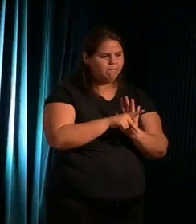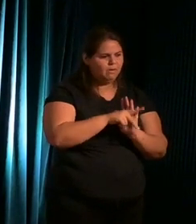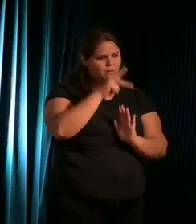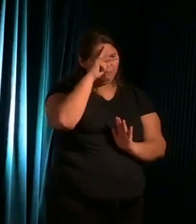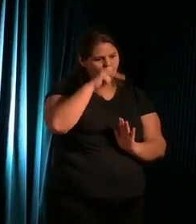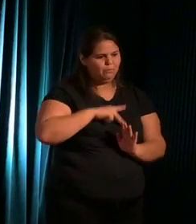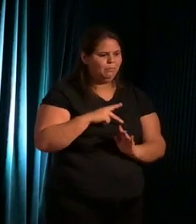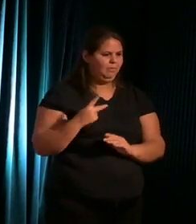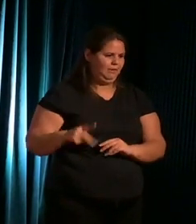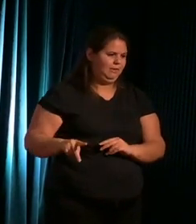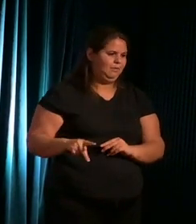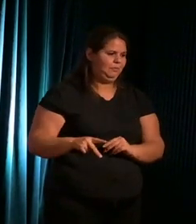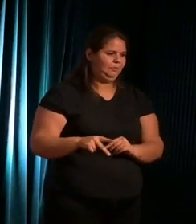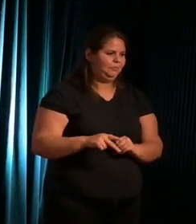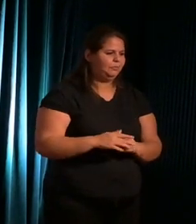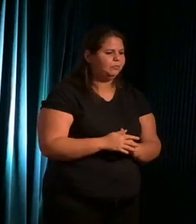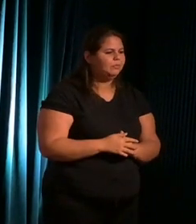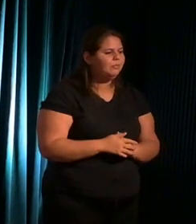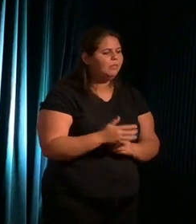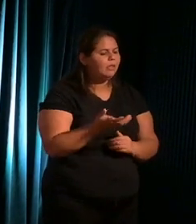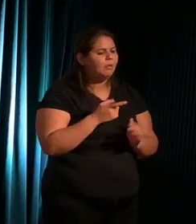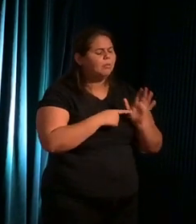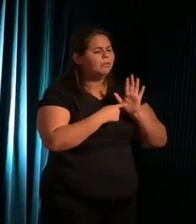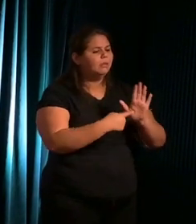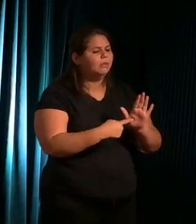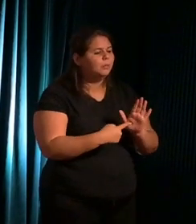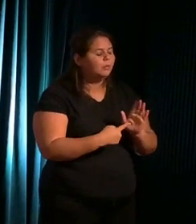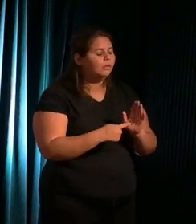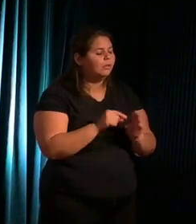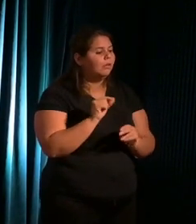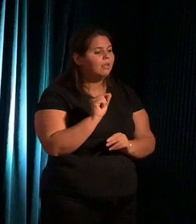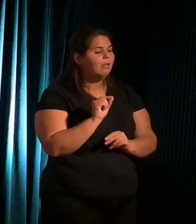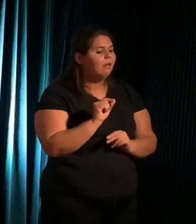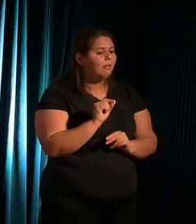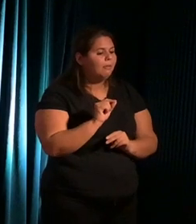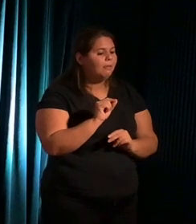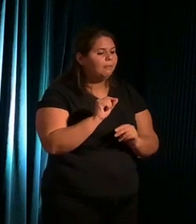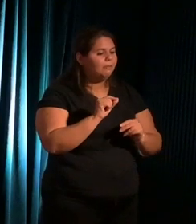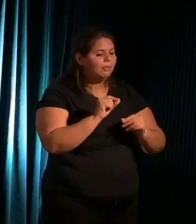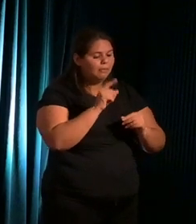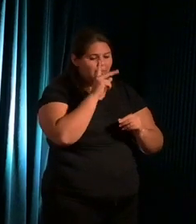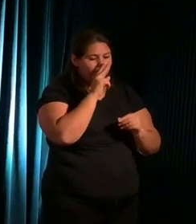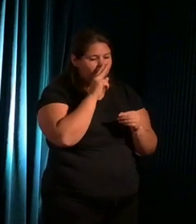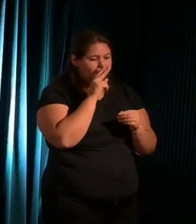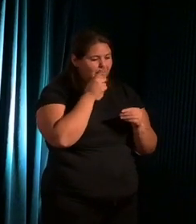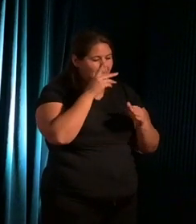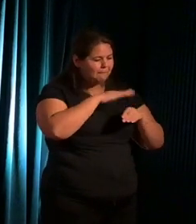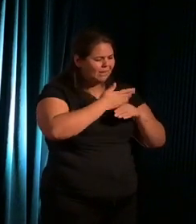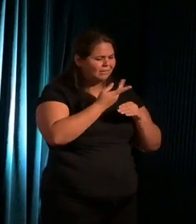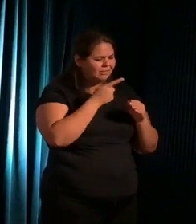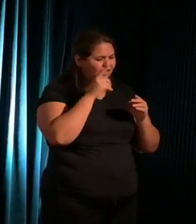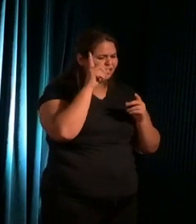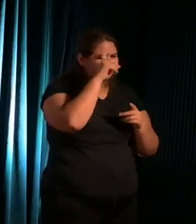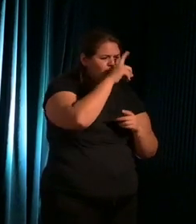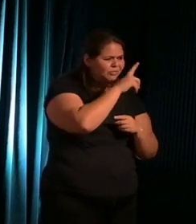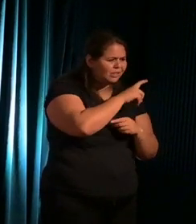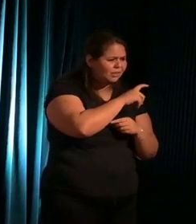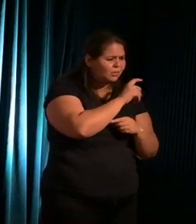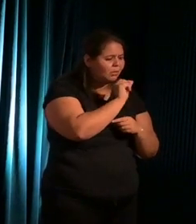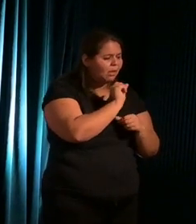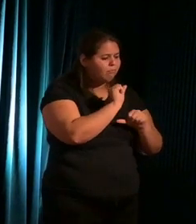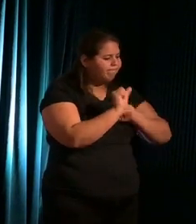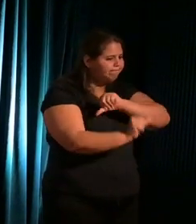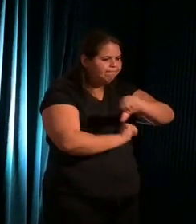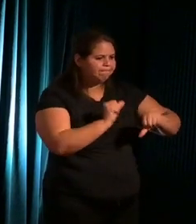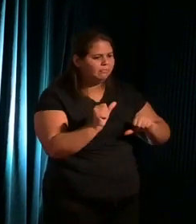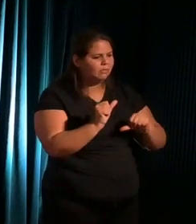nesse sentido, introduziu nesse campo mais complexo, na verdade, né, mudanças radicais